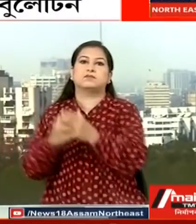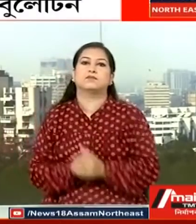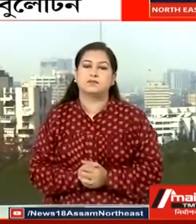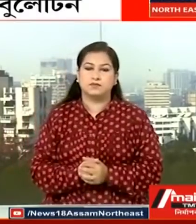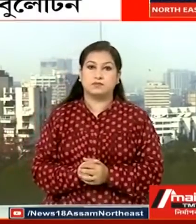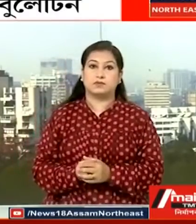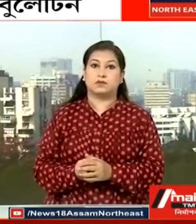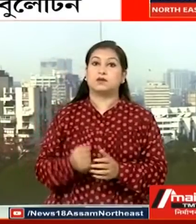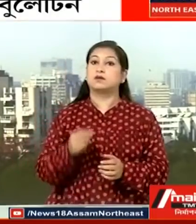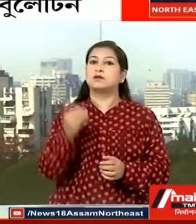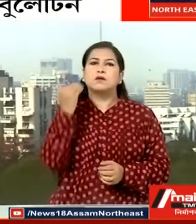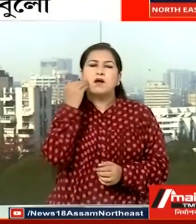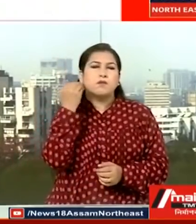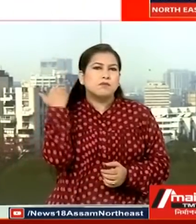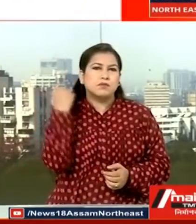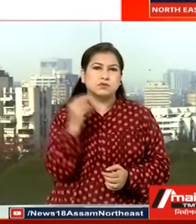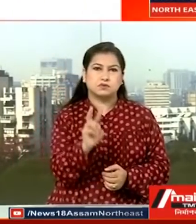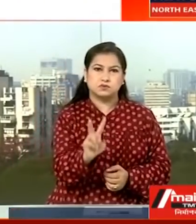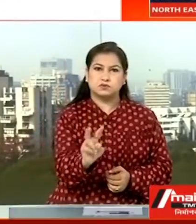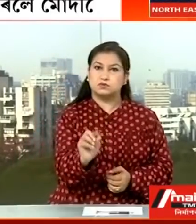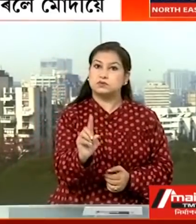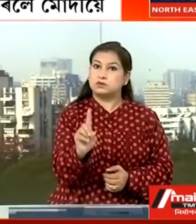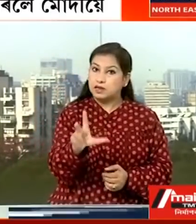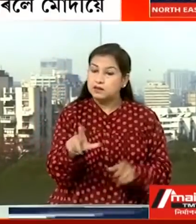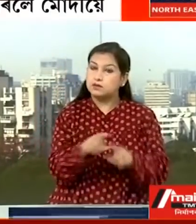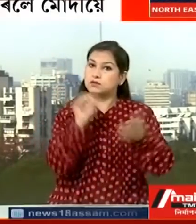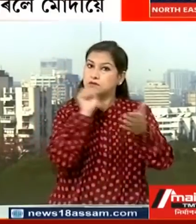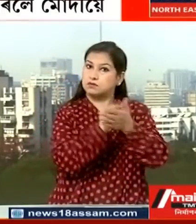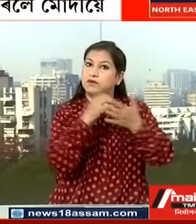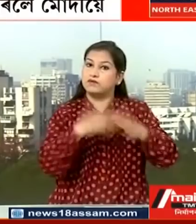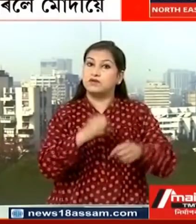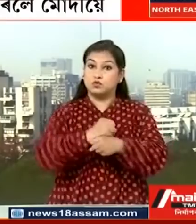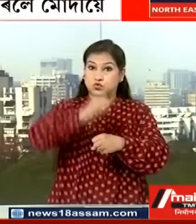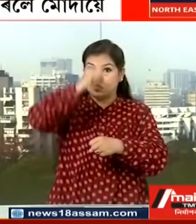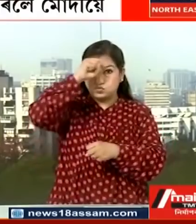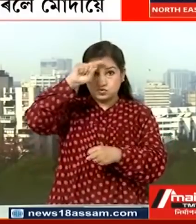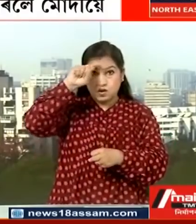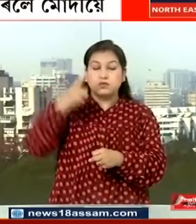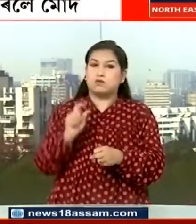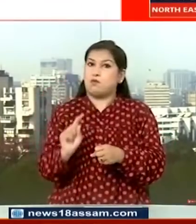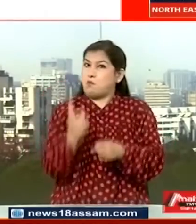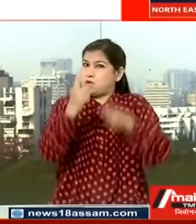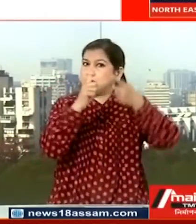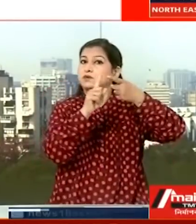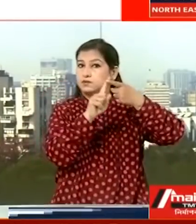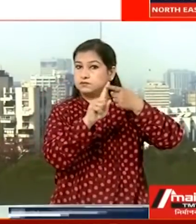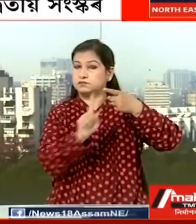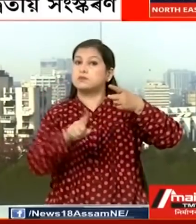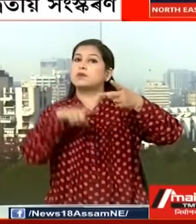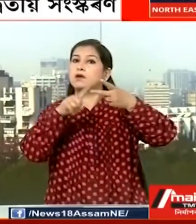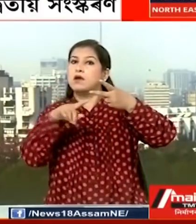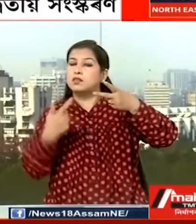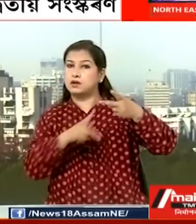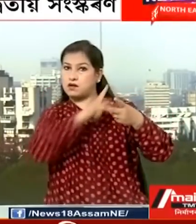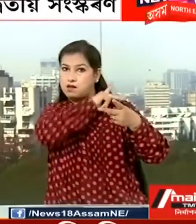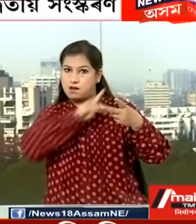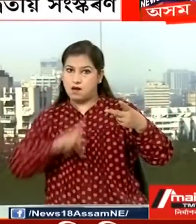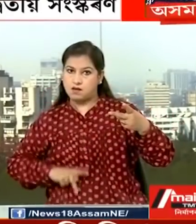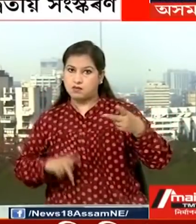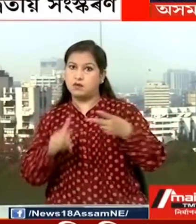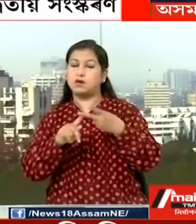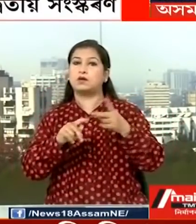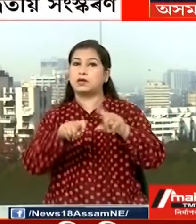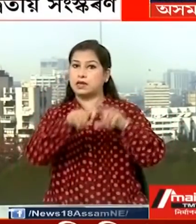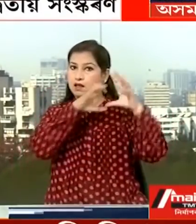हैं। रैंकिंग के पिछले 2018 के संस्करण में गुजरात का प्रदर्शन सबसे अच्छा रहा था। इसके अलावा कर्नाटक, केरल,